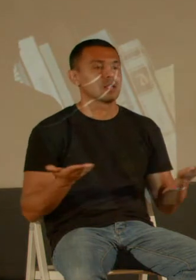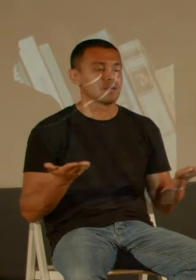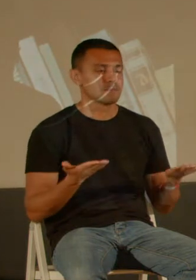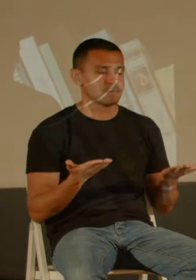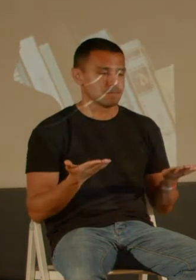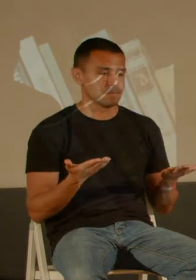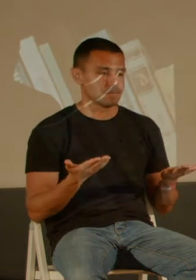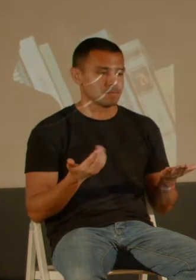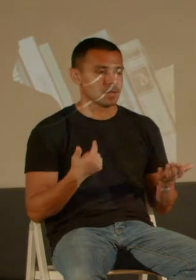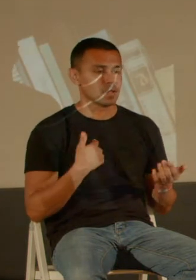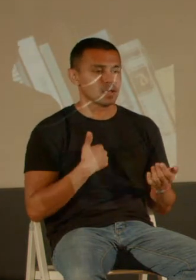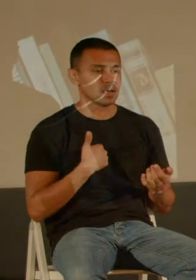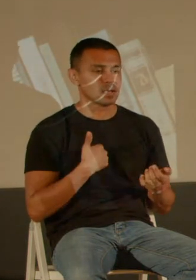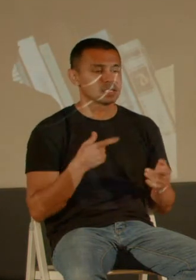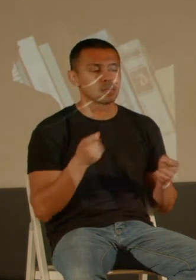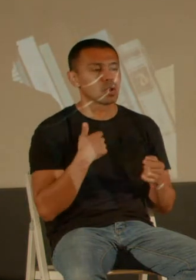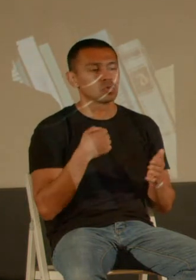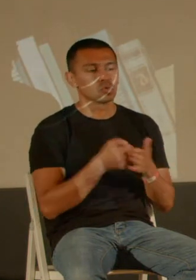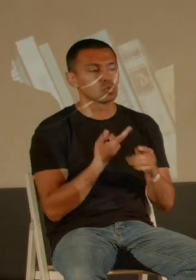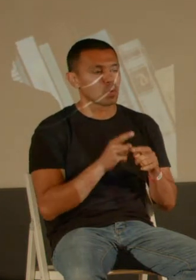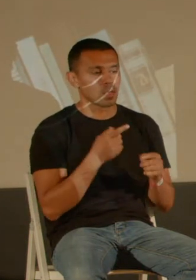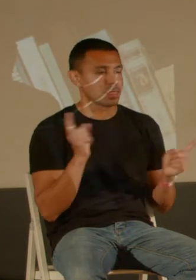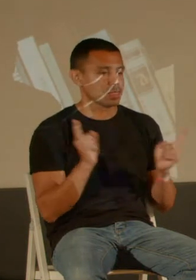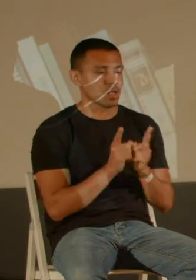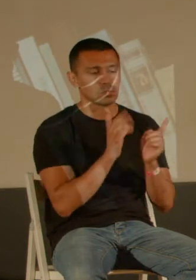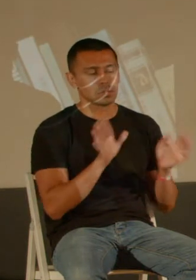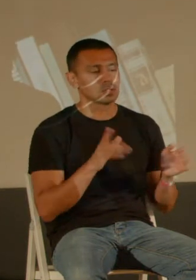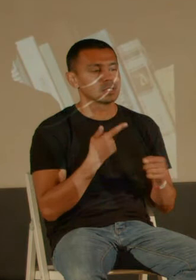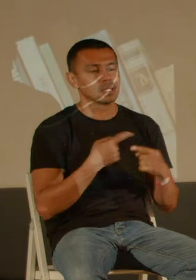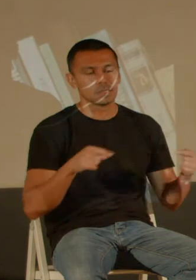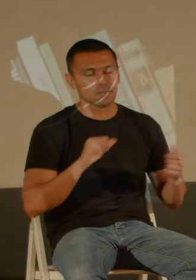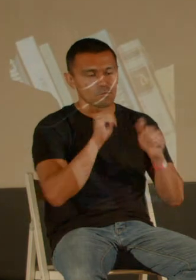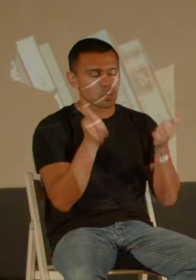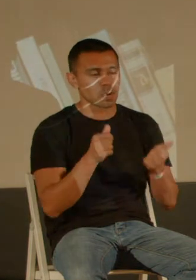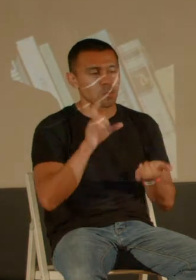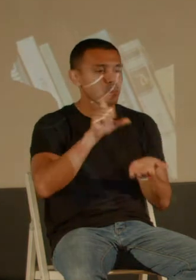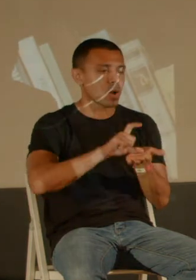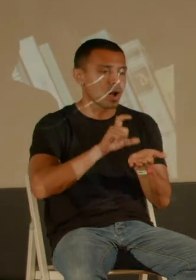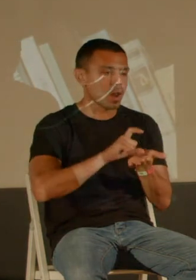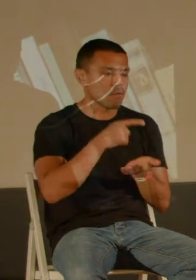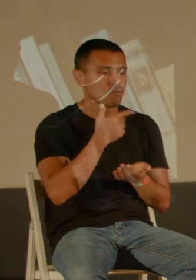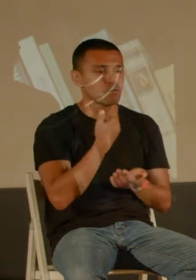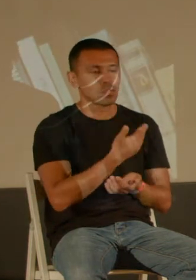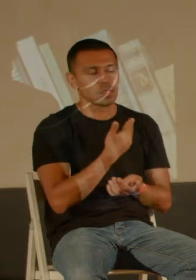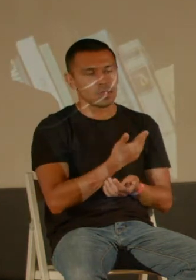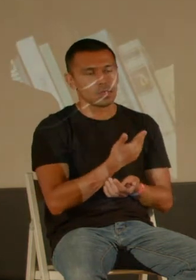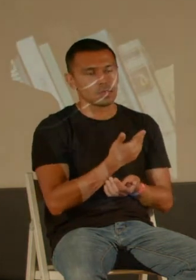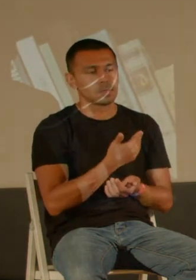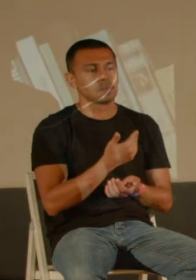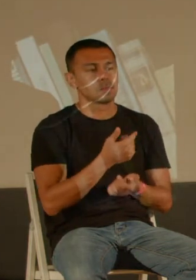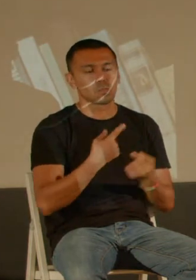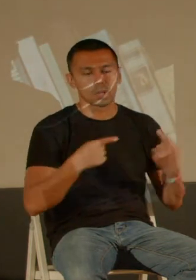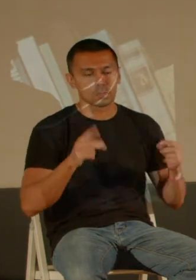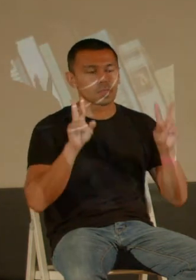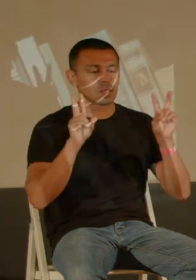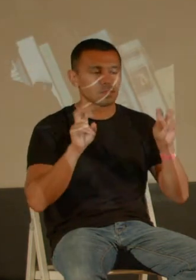які я, з якими я до того не стикалася. Наприклад, що там оці різні форми бокалів, вони от,